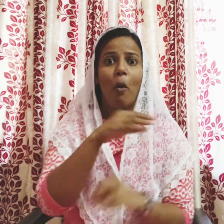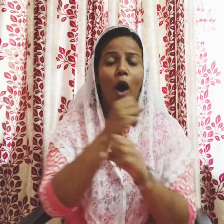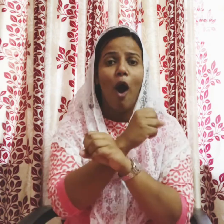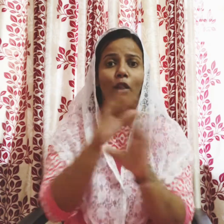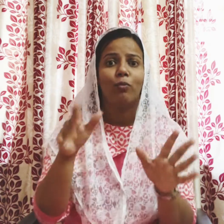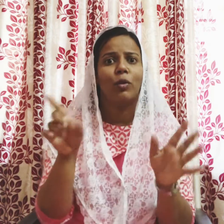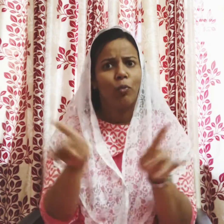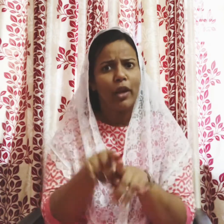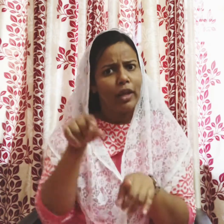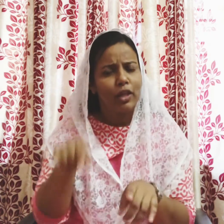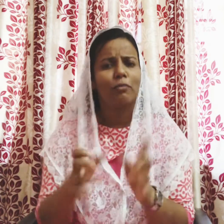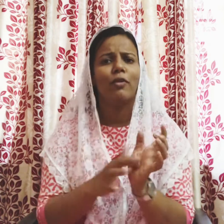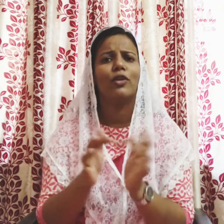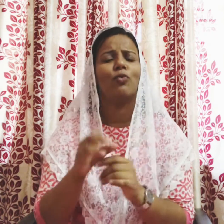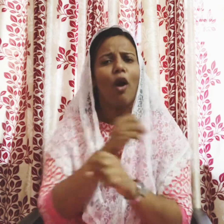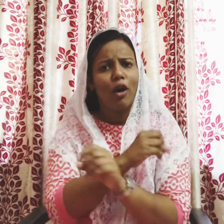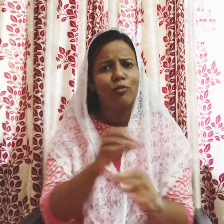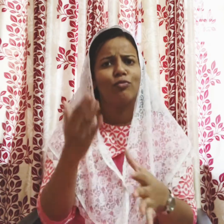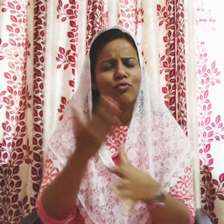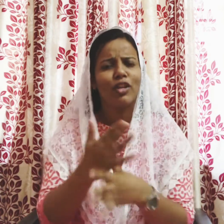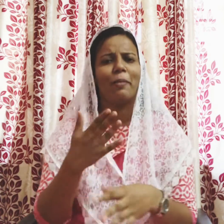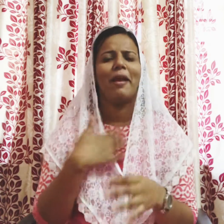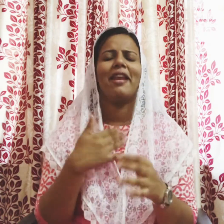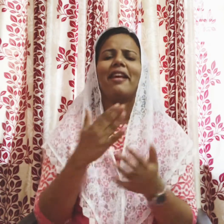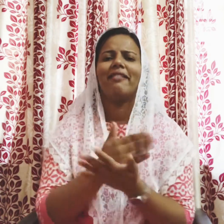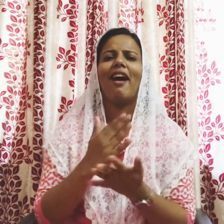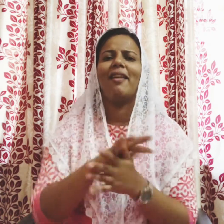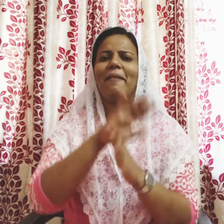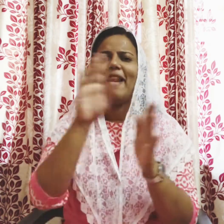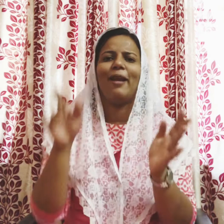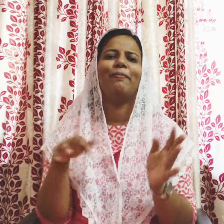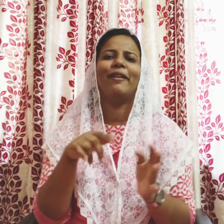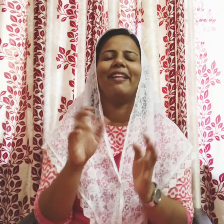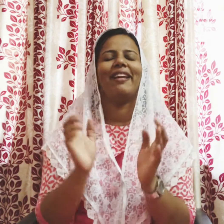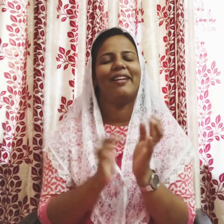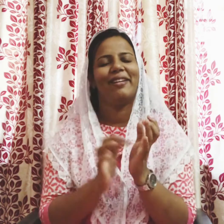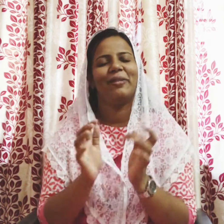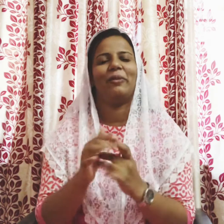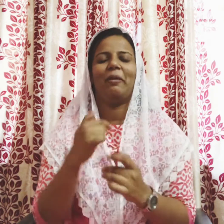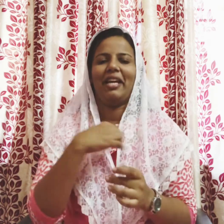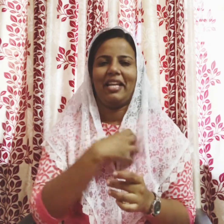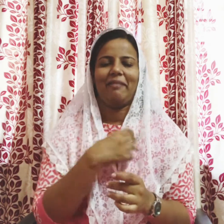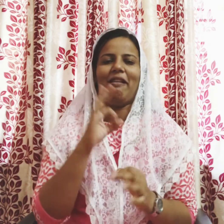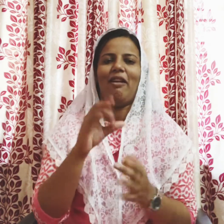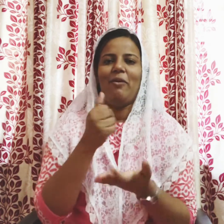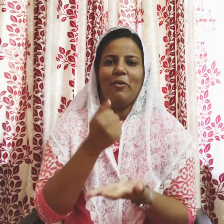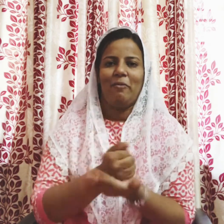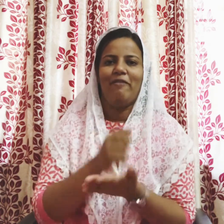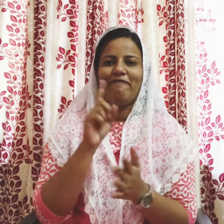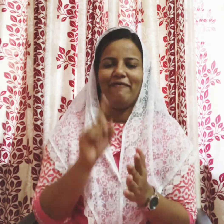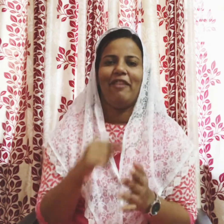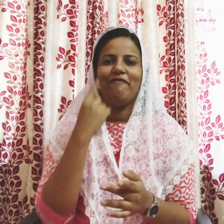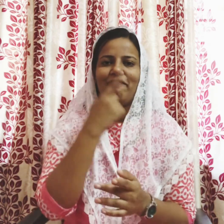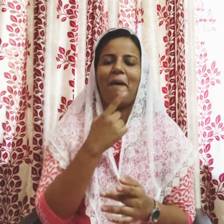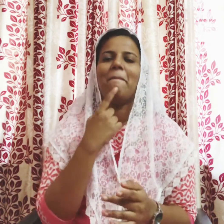കർത്താവ് ഇടപെടുന്നു. അതുകൊണ്ട് എൻ്റെ കാര്യം കർത്താവാണ് നടത്തുന്നത് എന്ന് നമ്മുടെ ഹൃദയത്തിൽ നമ്മൾ ഉറപ്പിക്കണം എന്നുള്ളത് വാഗുണ്ടായിട്ട്